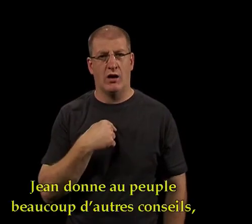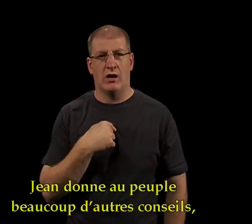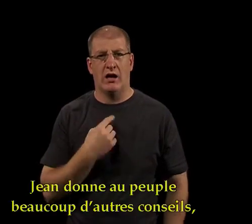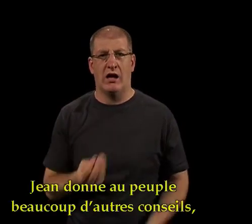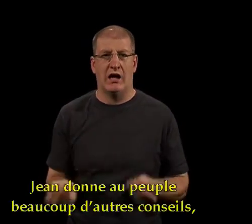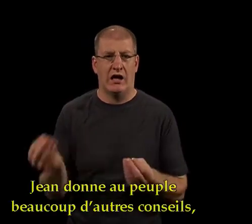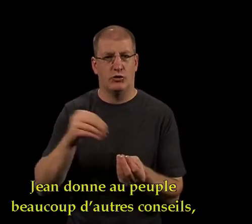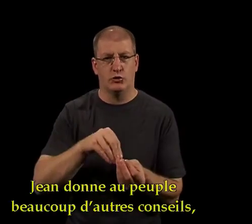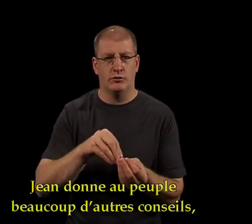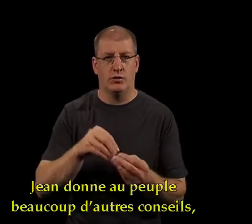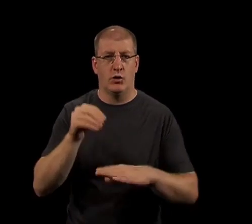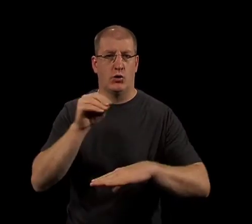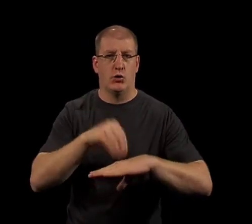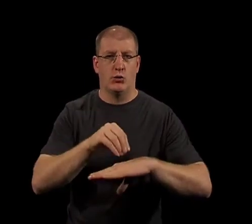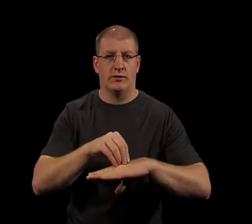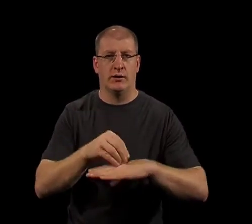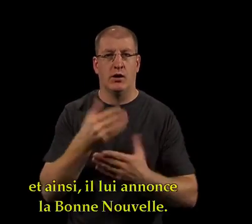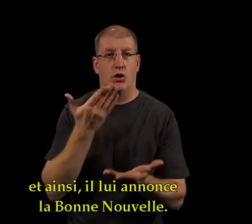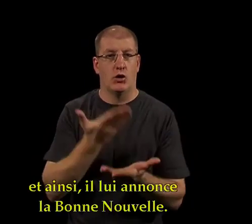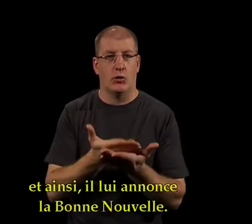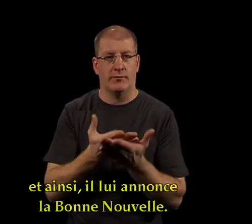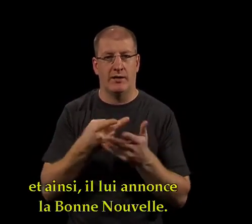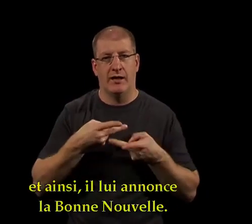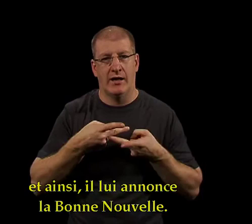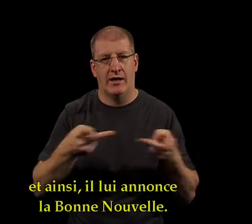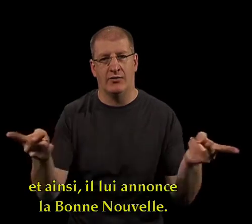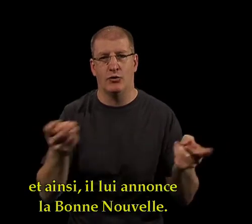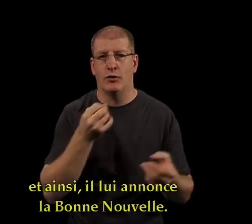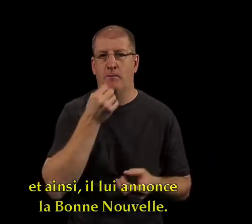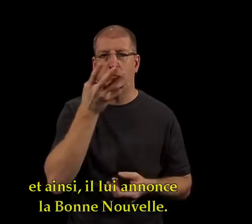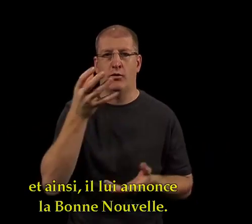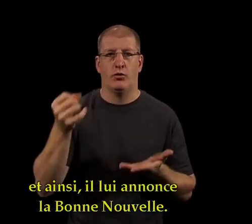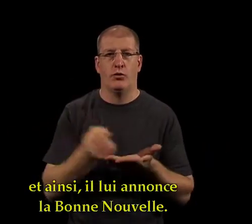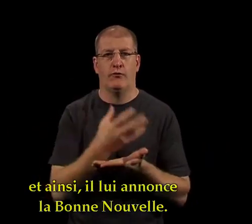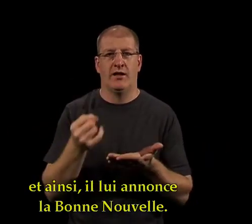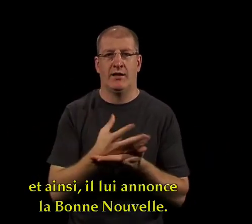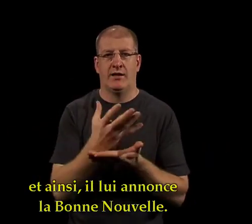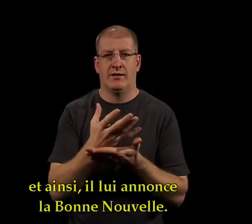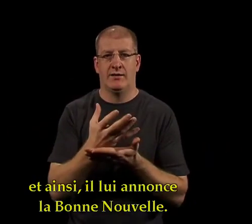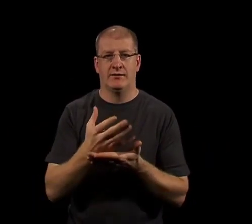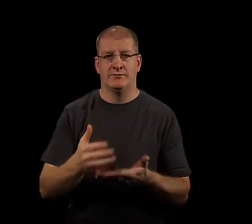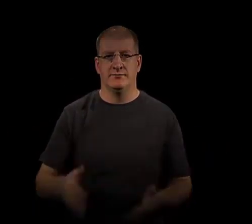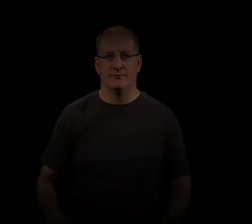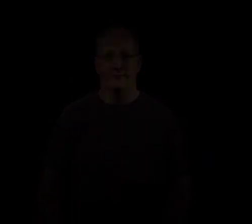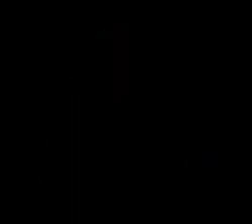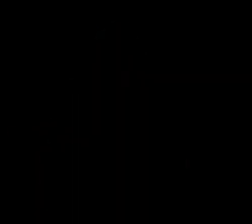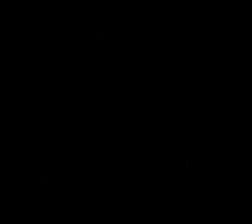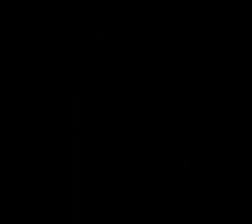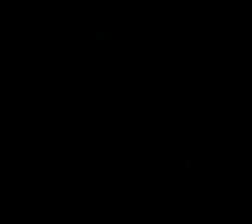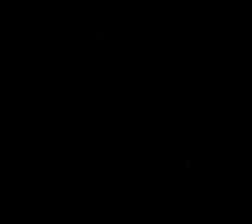Jean donne au peuple beaucoup d'autres conseils, et ainsi il lui annonce la bonne nouvelle.